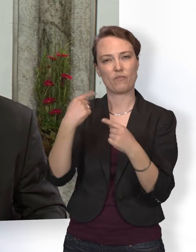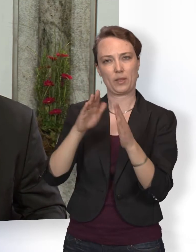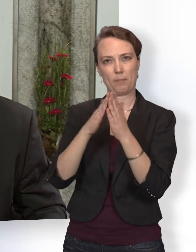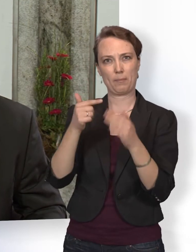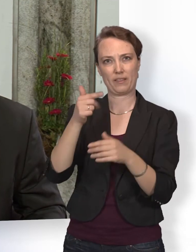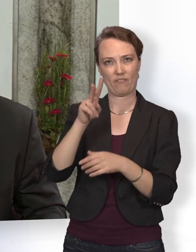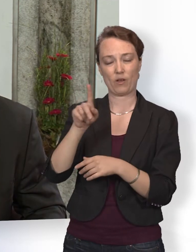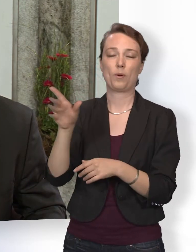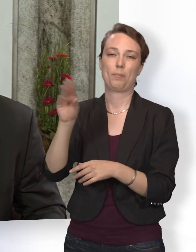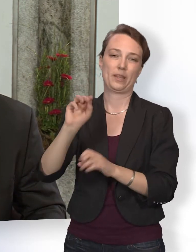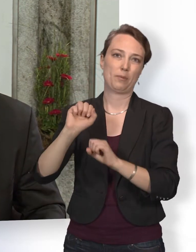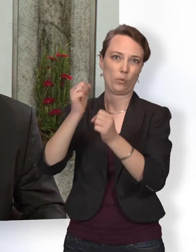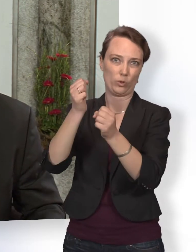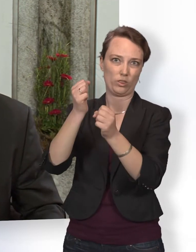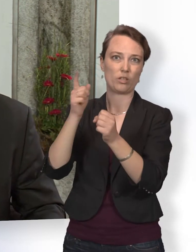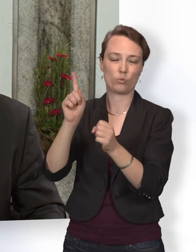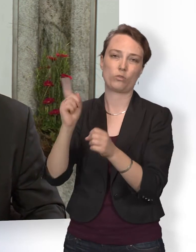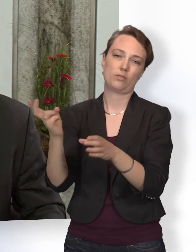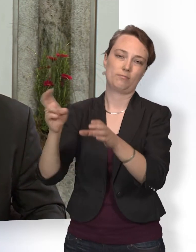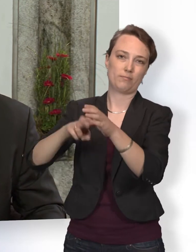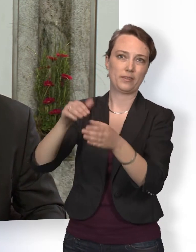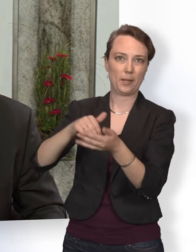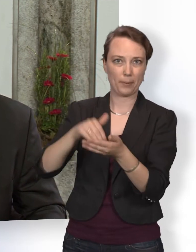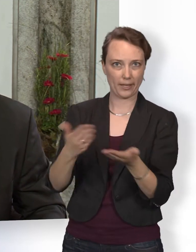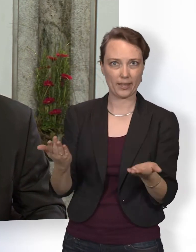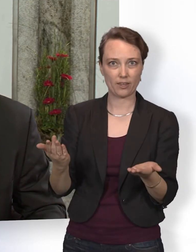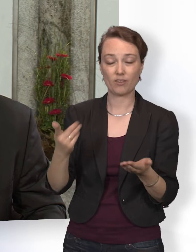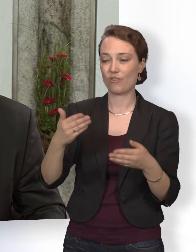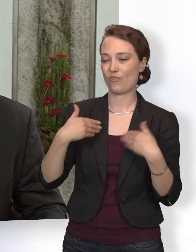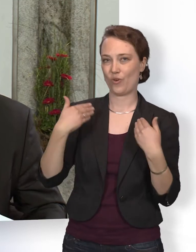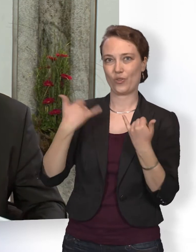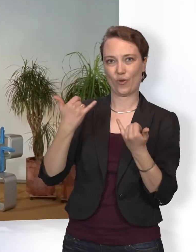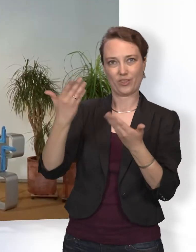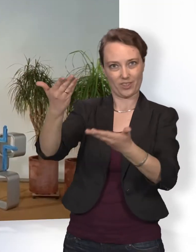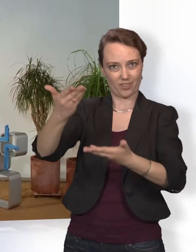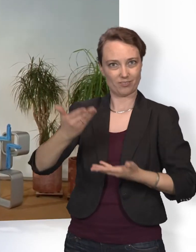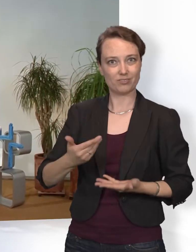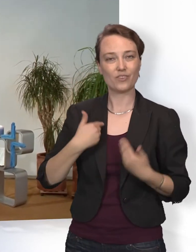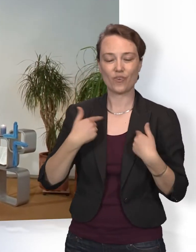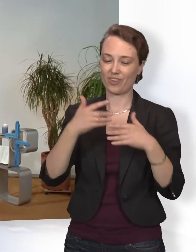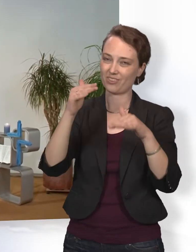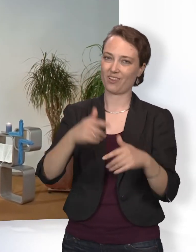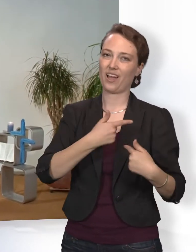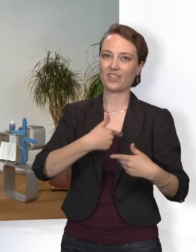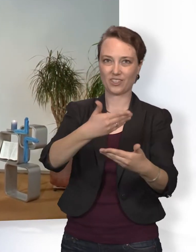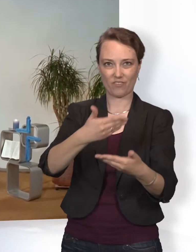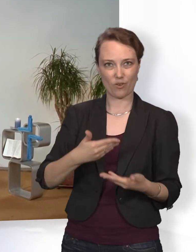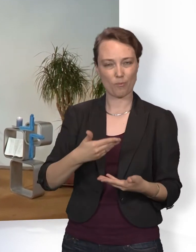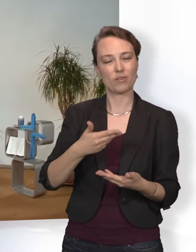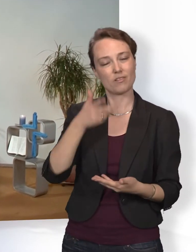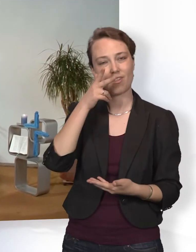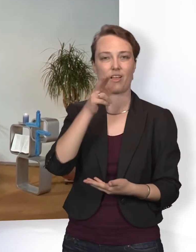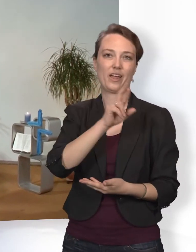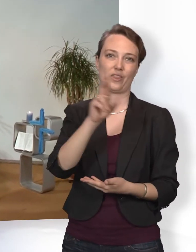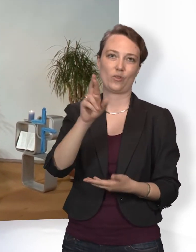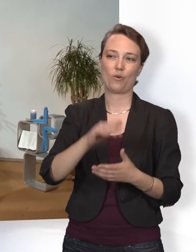Bibel TV. Freuen Sie sich mit mir auf Norman Rentrop und ich freue mich, dass Sie da sind. Herzlich willkommen, Herr Rentrop. Ja,